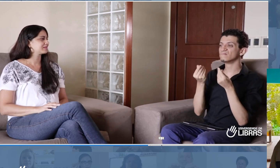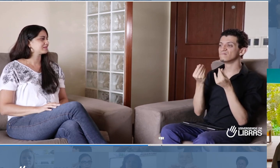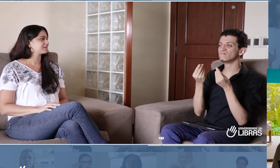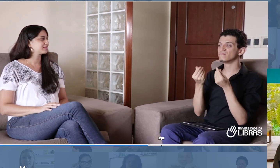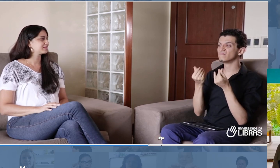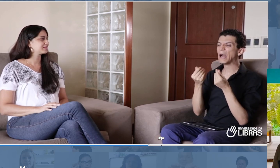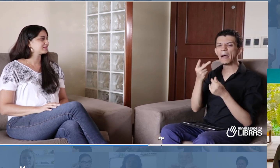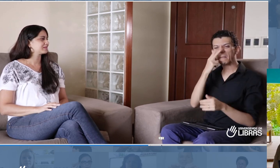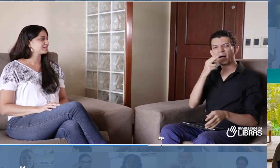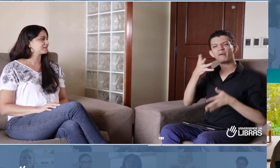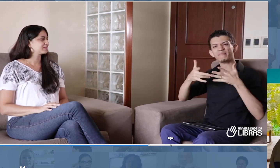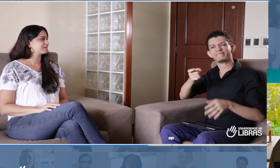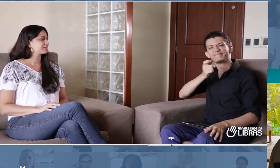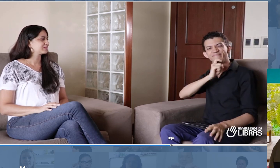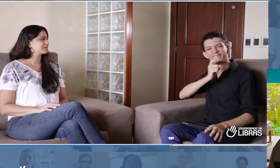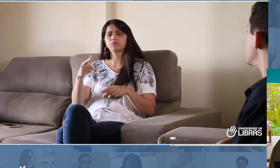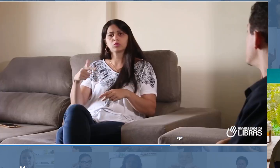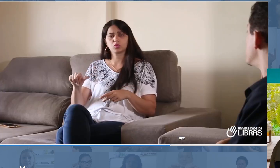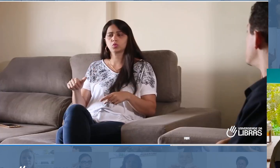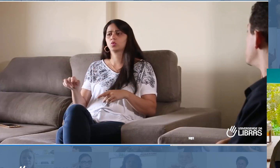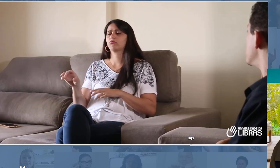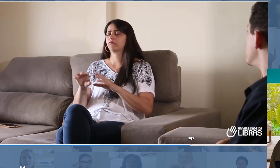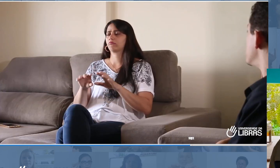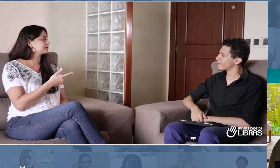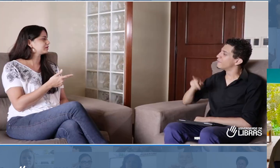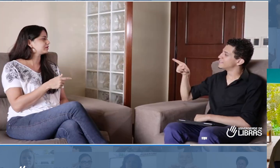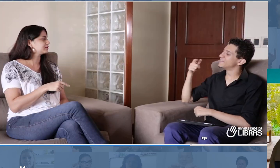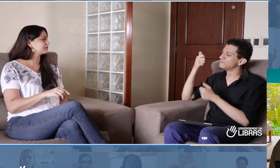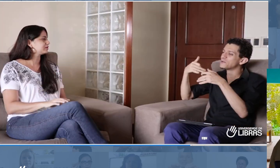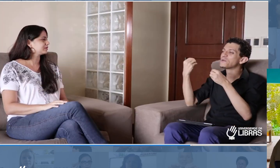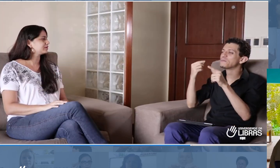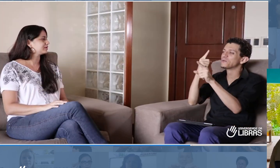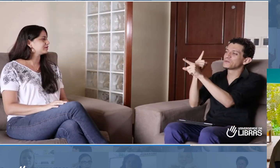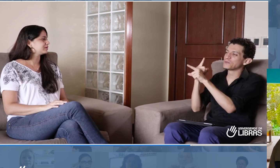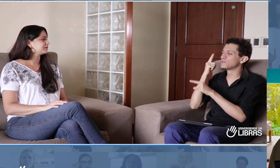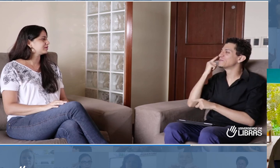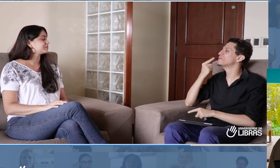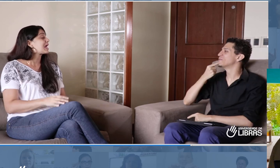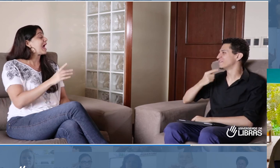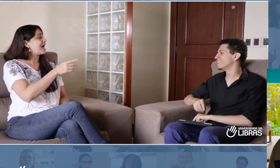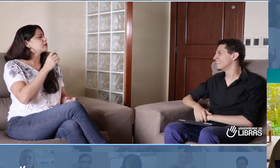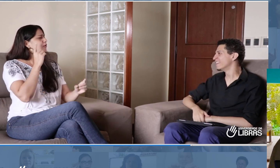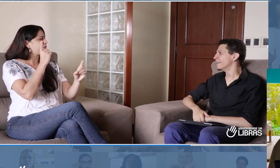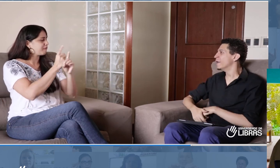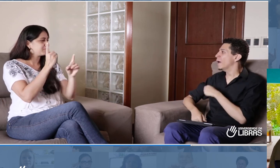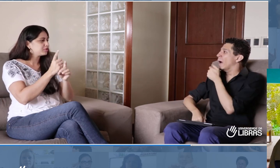de 10 anos para ter o resultado. Mais de